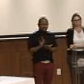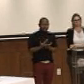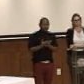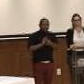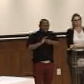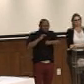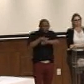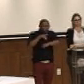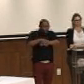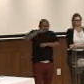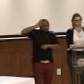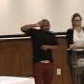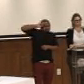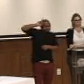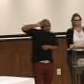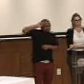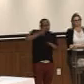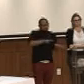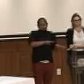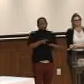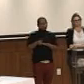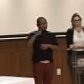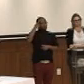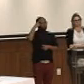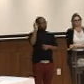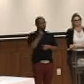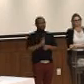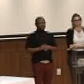ou todos os dias da semana.